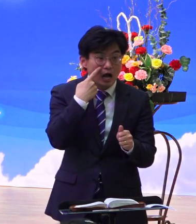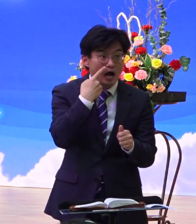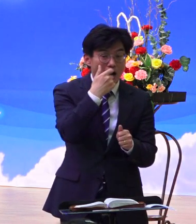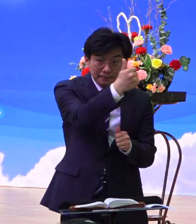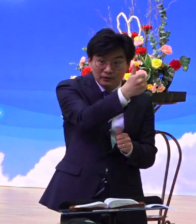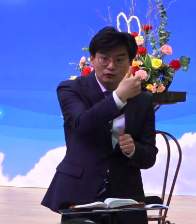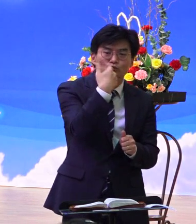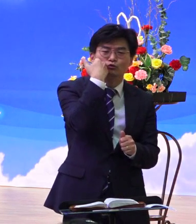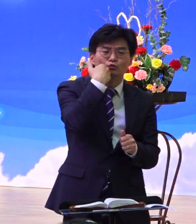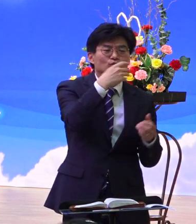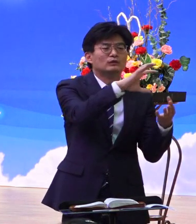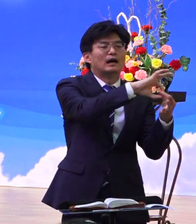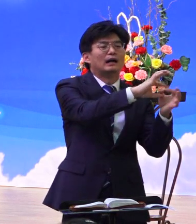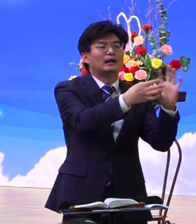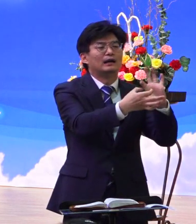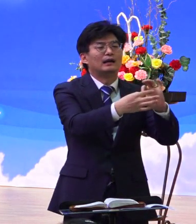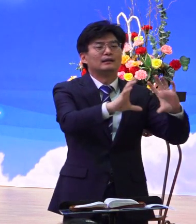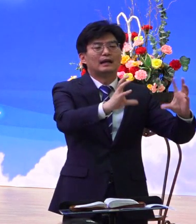헬라 사람이었는데,